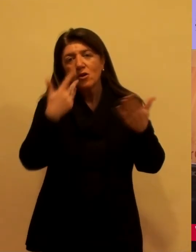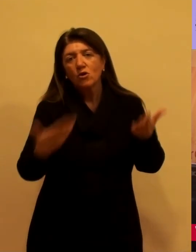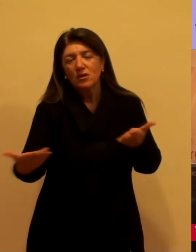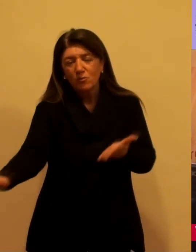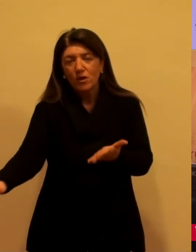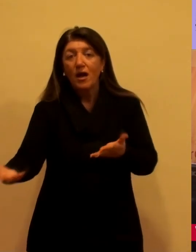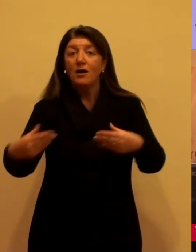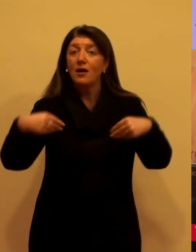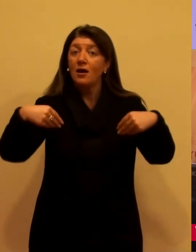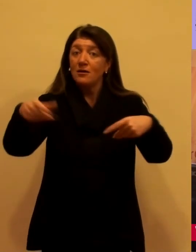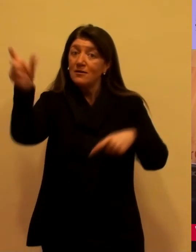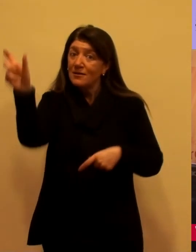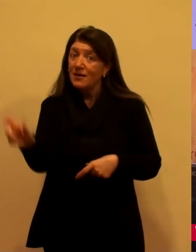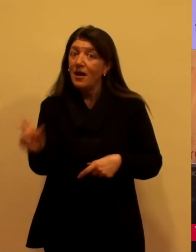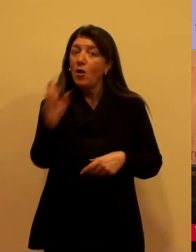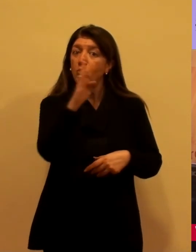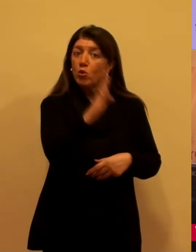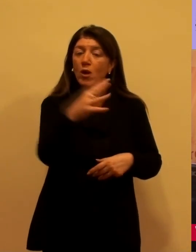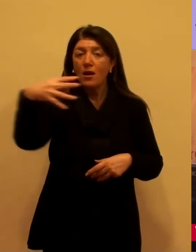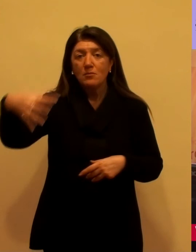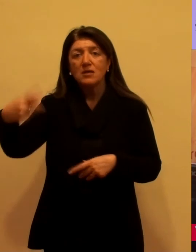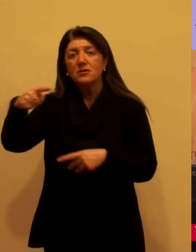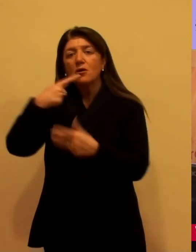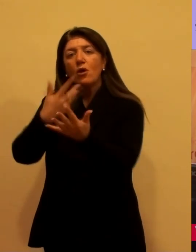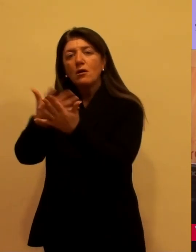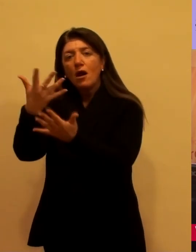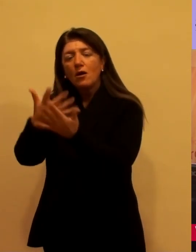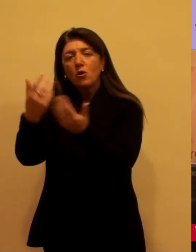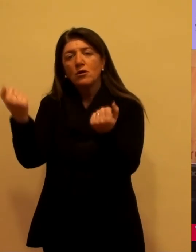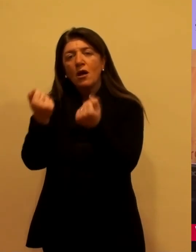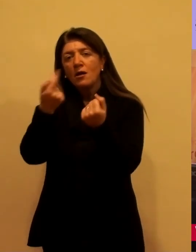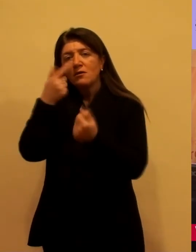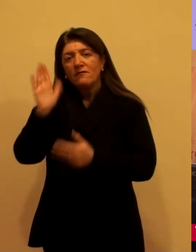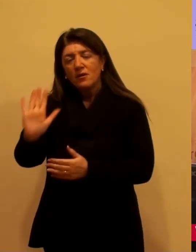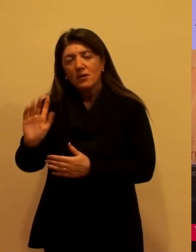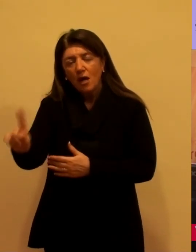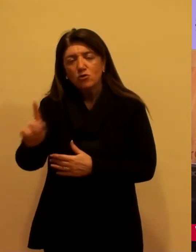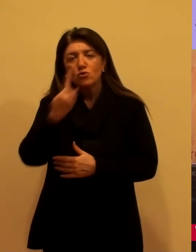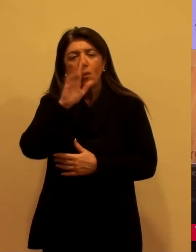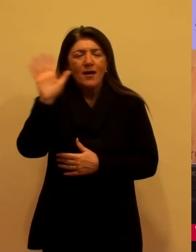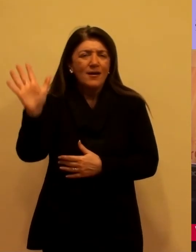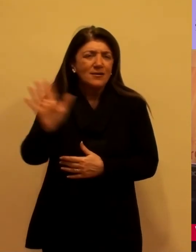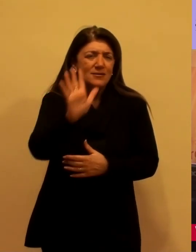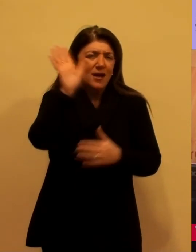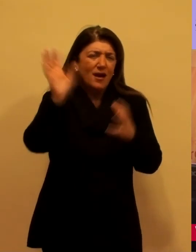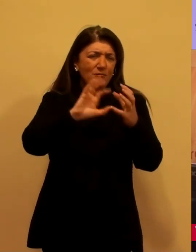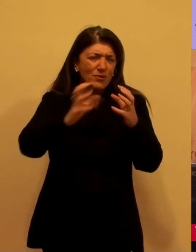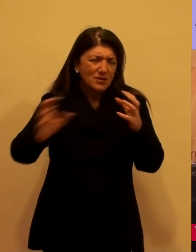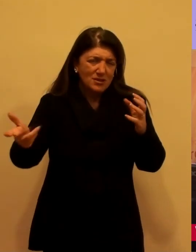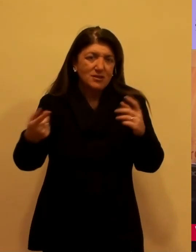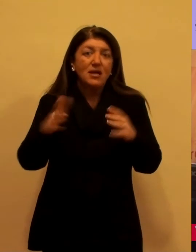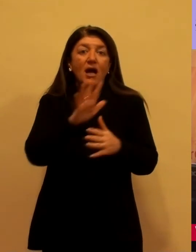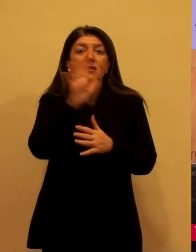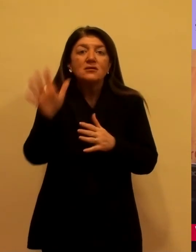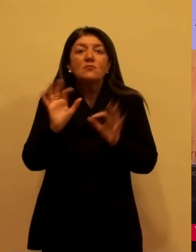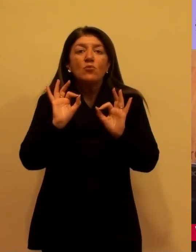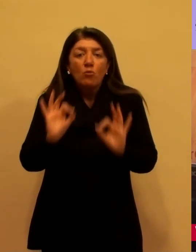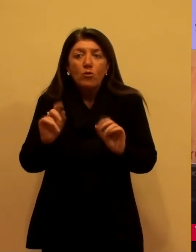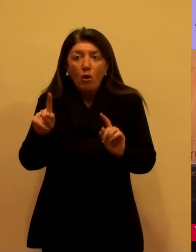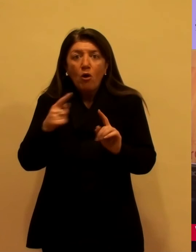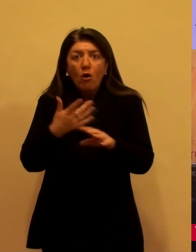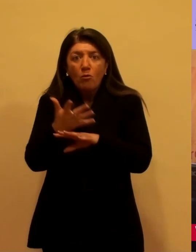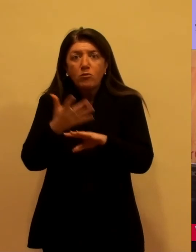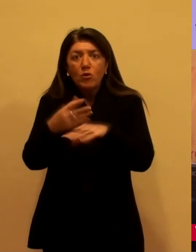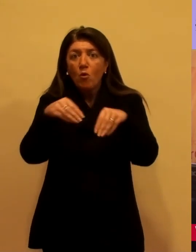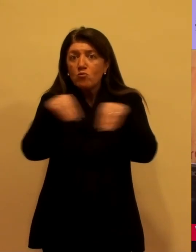per raccontarci un po' le varie attività. È un esempio, uno tra i tanti esempi di oggi, di museo accessibile, grazie